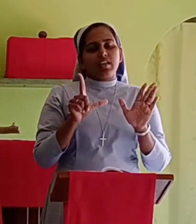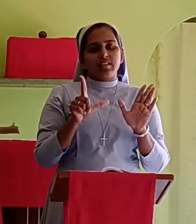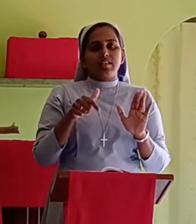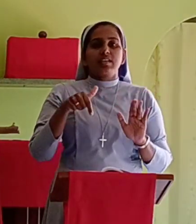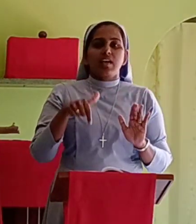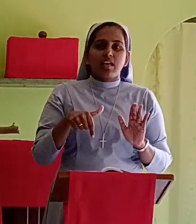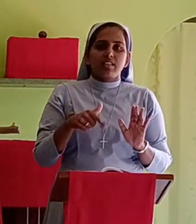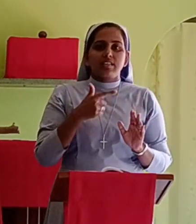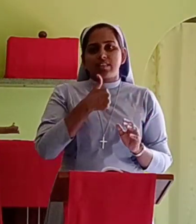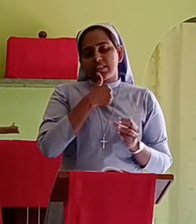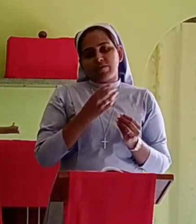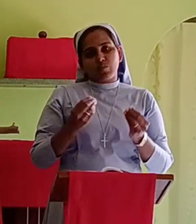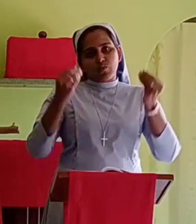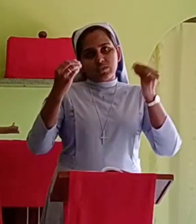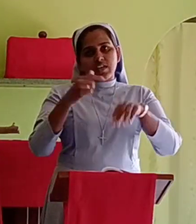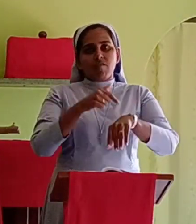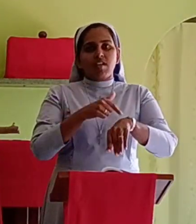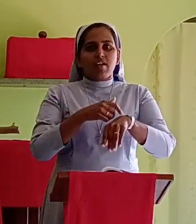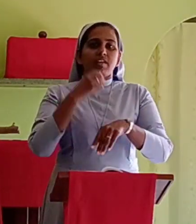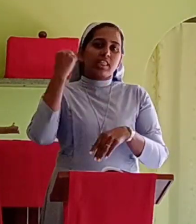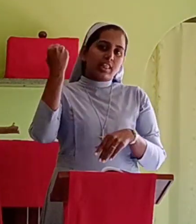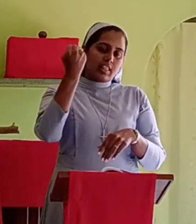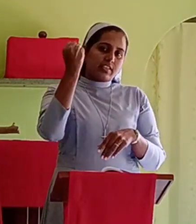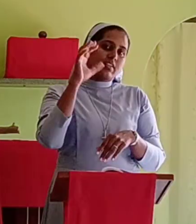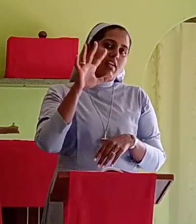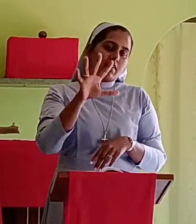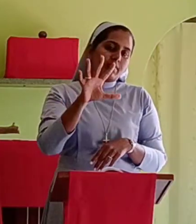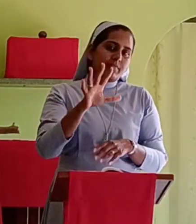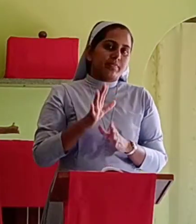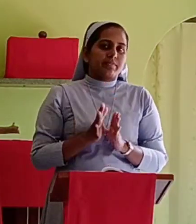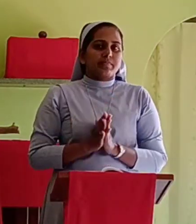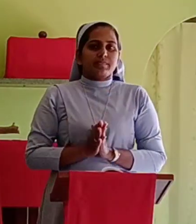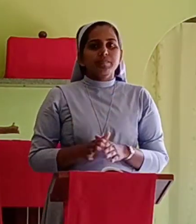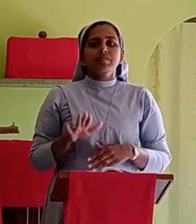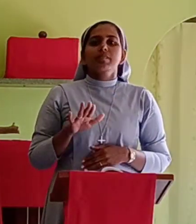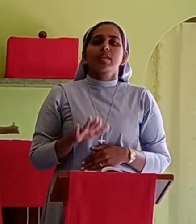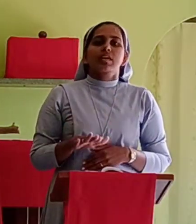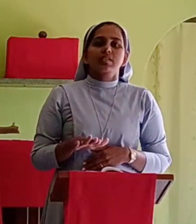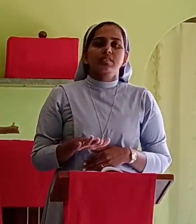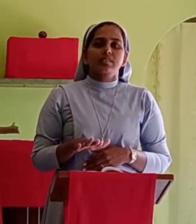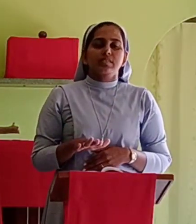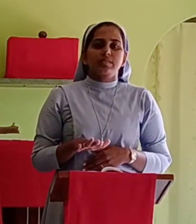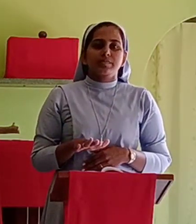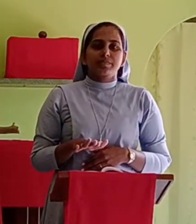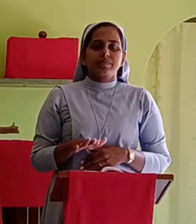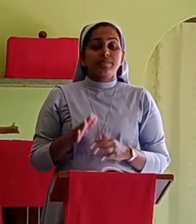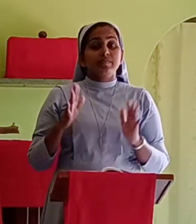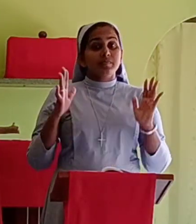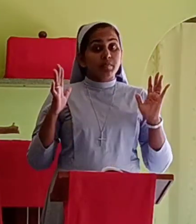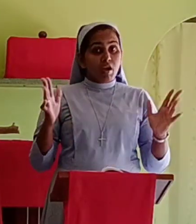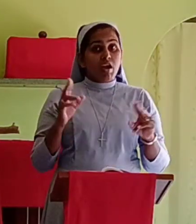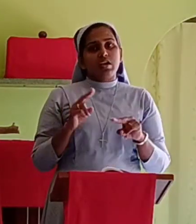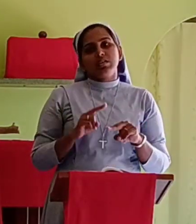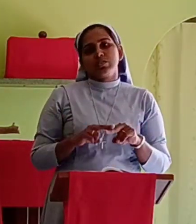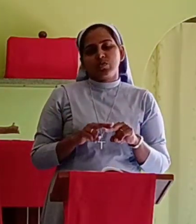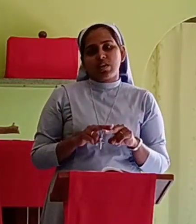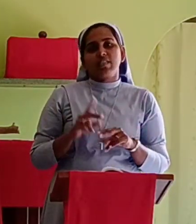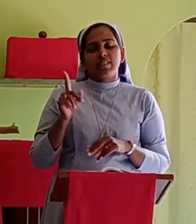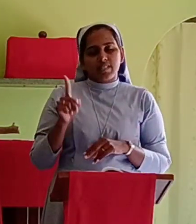සිටිද්දී පවසනු ලැබූ ශ්‍රී වාක්‍ය 7ද දේශනා කරනු ලැබේ. අද මහා සිකුරාදා